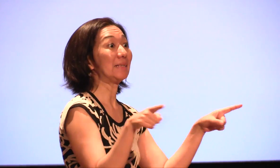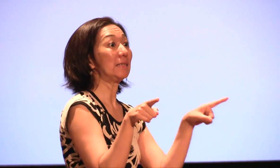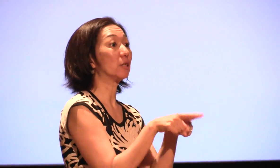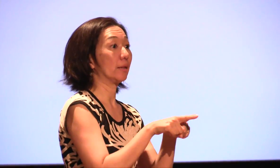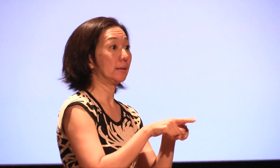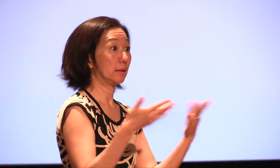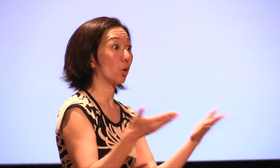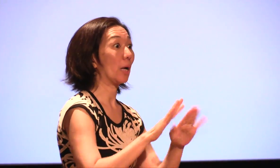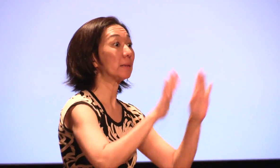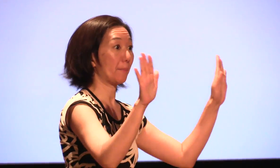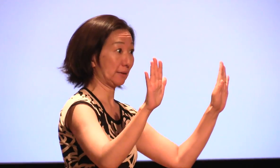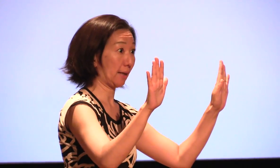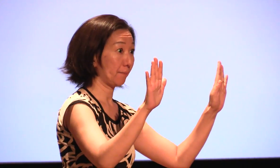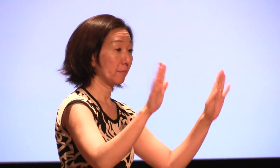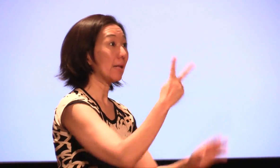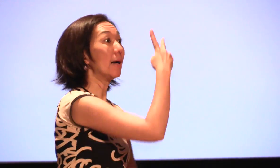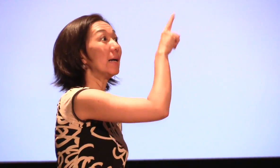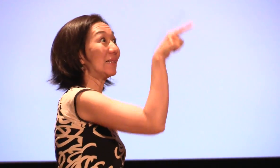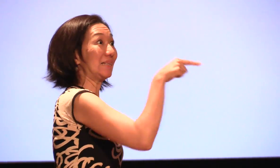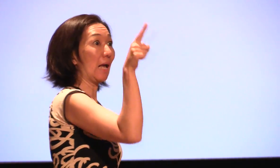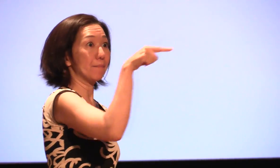して仕事を始めました。